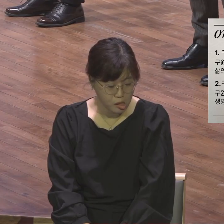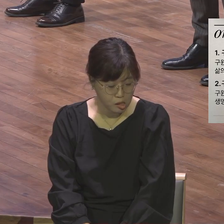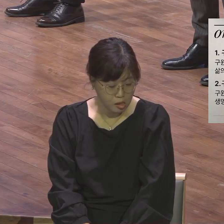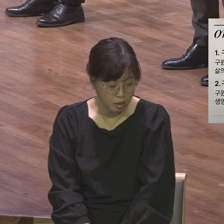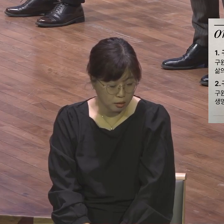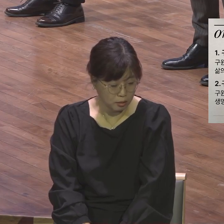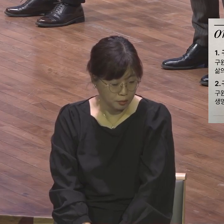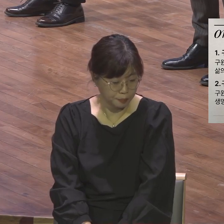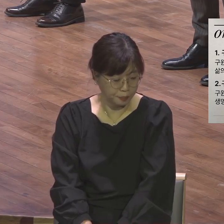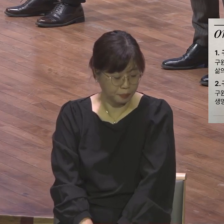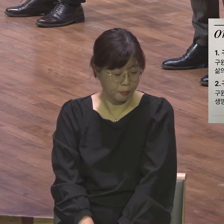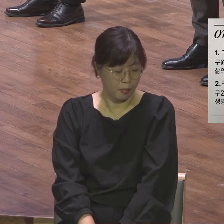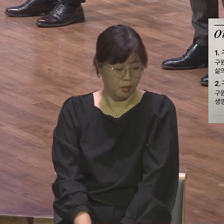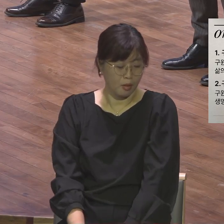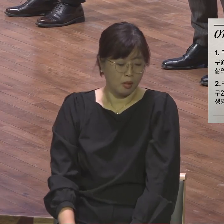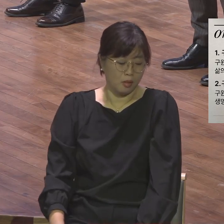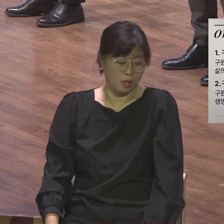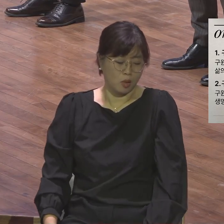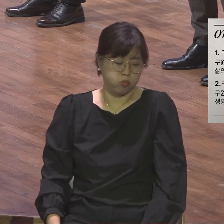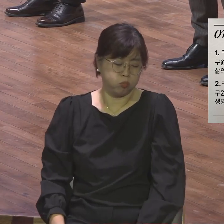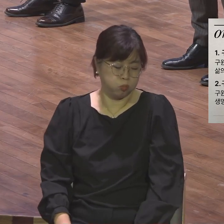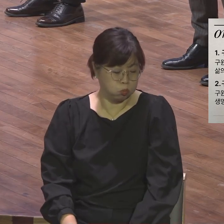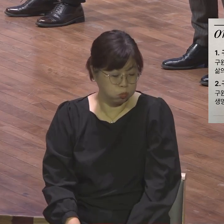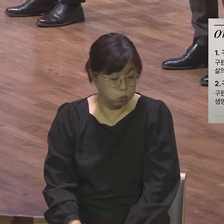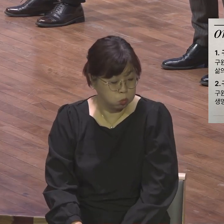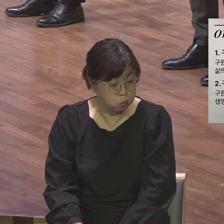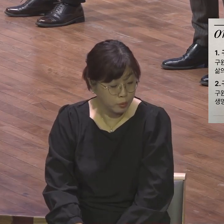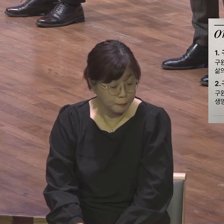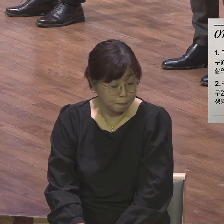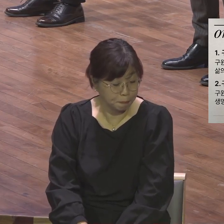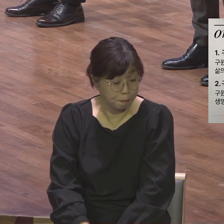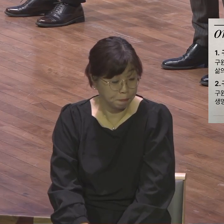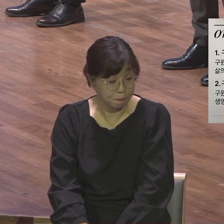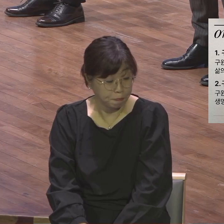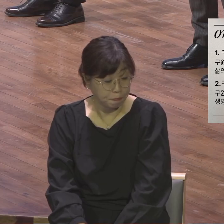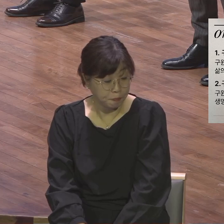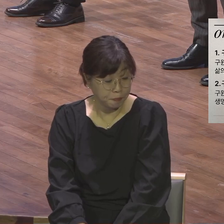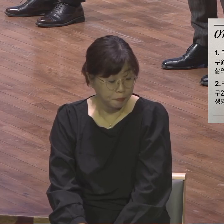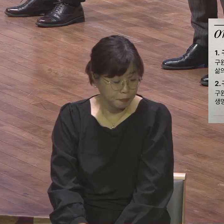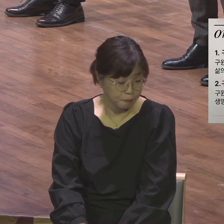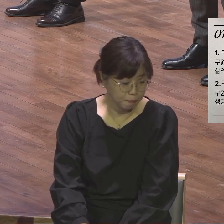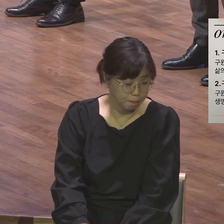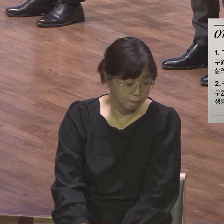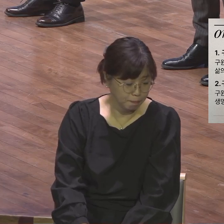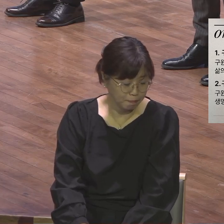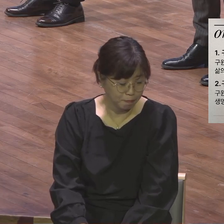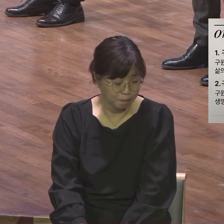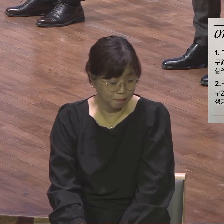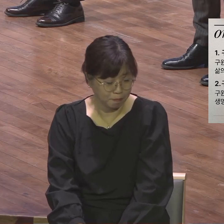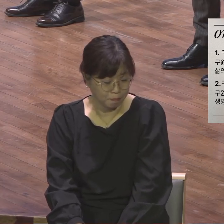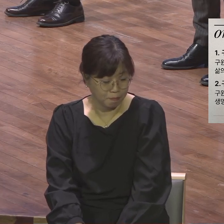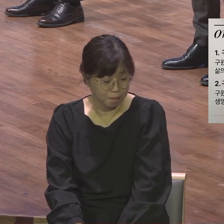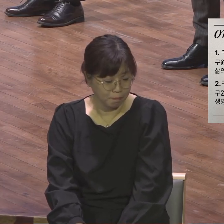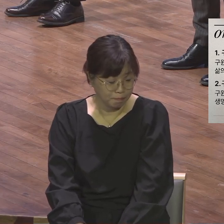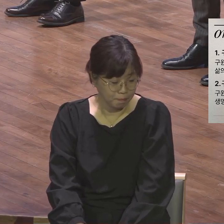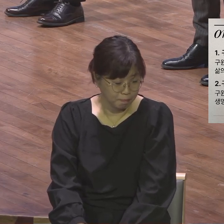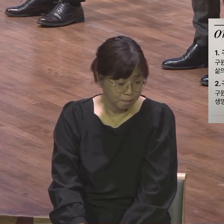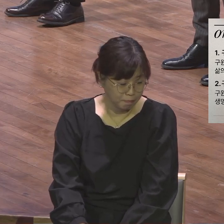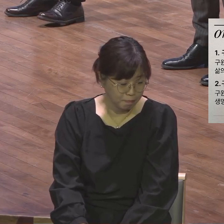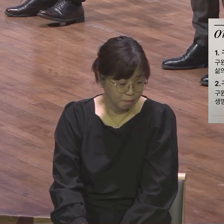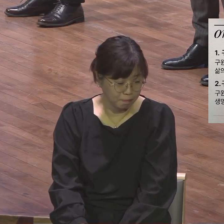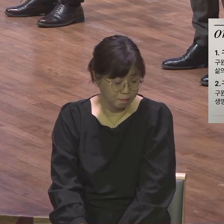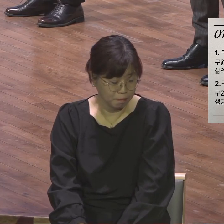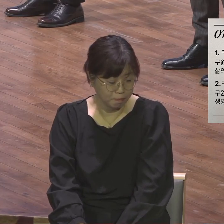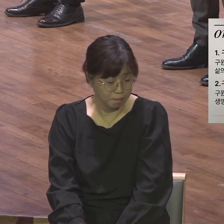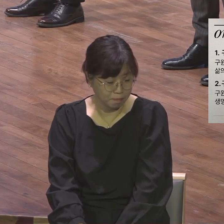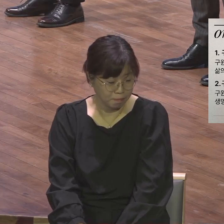전하는 자들 되게 하여 주옵소서. 영계의 강한자 중환자들 불쌍히 되시고, 예언도 하나님께 감사하는 기도